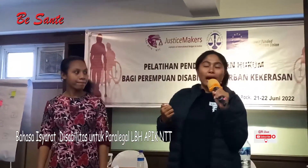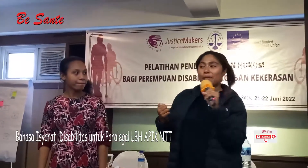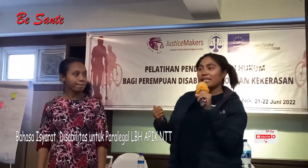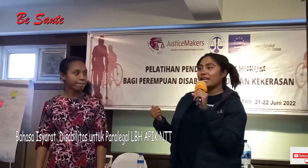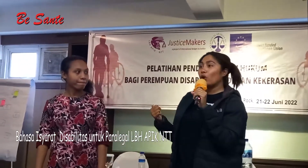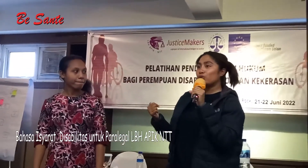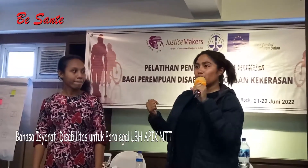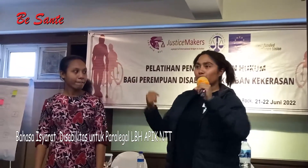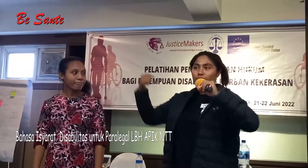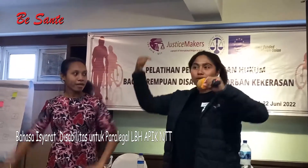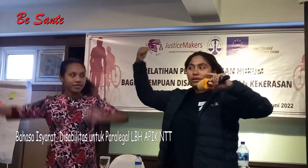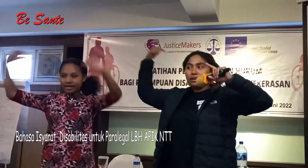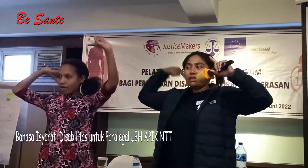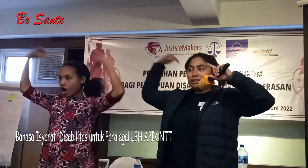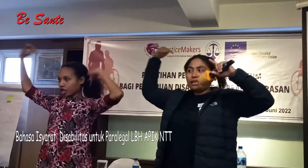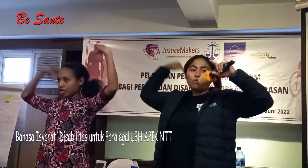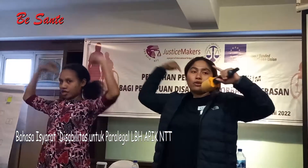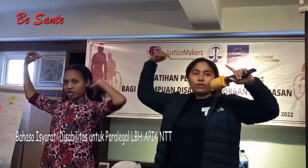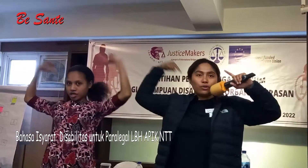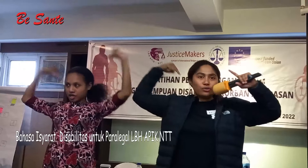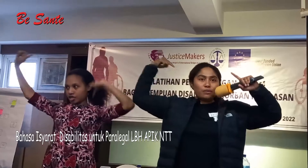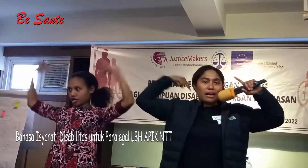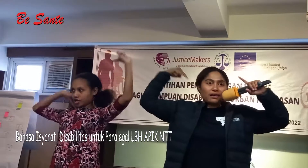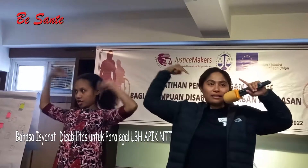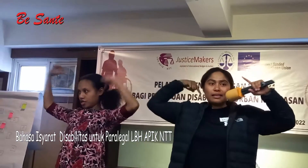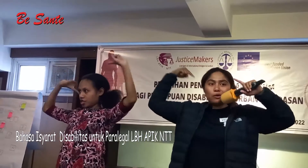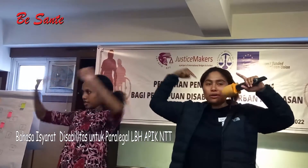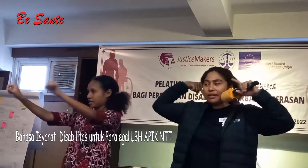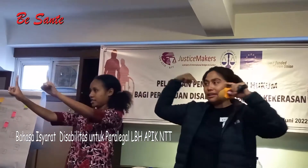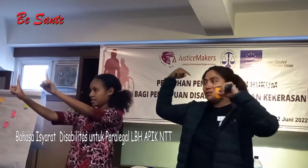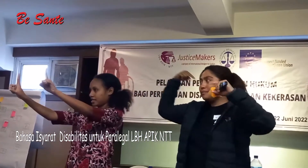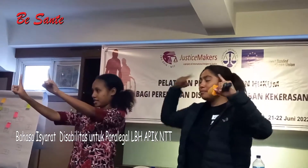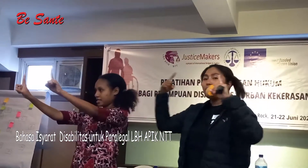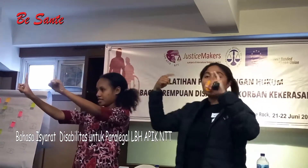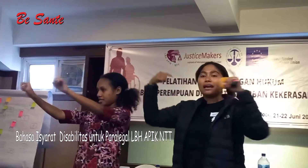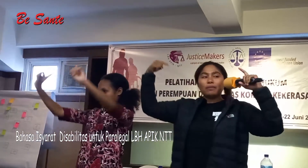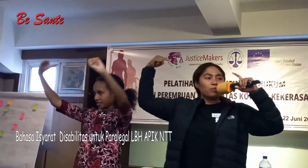yang amarasi yang kosu tuh. Timor. Kosu di belakang. Timor. Dua tangan baru